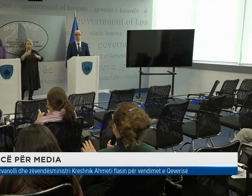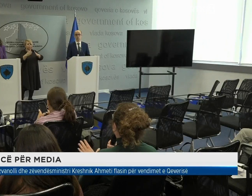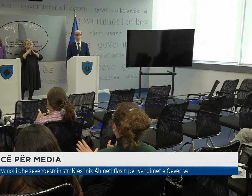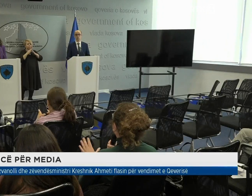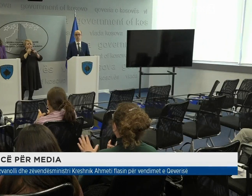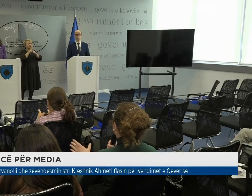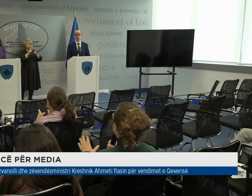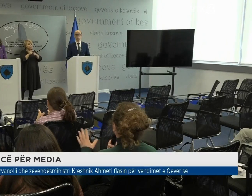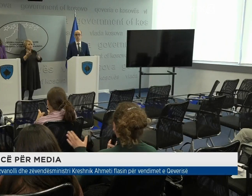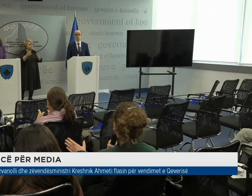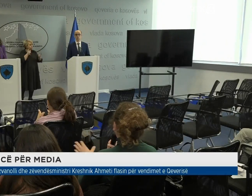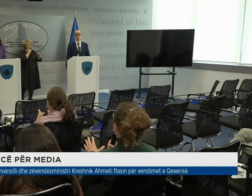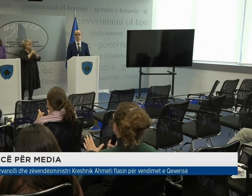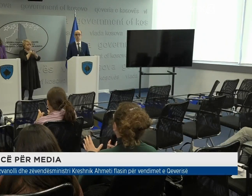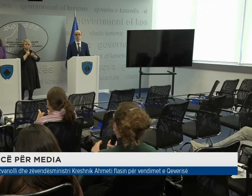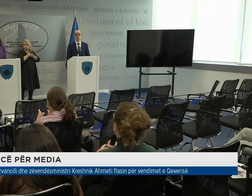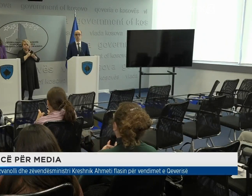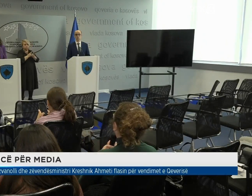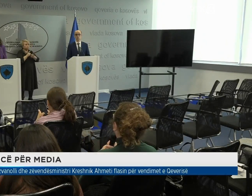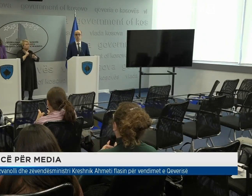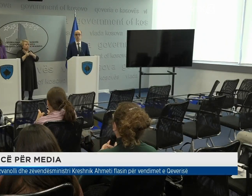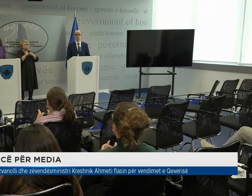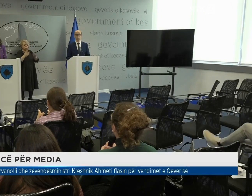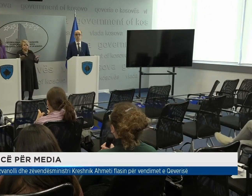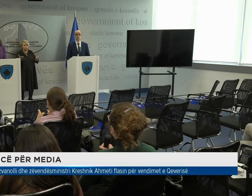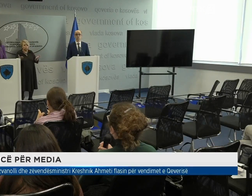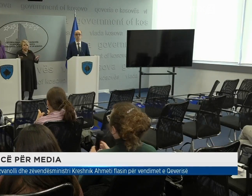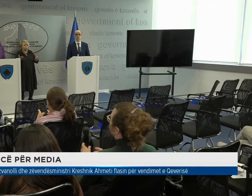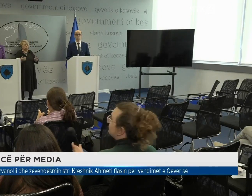Deçanit. Da keni pasur takime ose a është diskutuar edhe me ta?